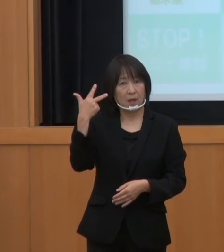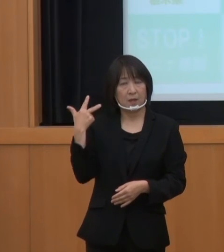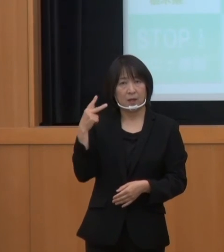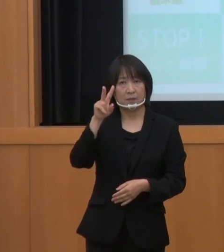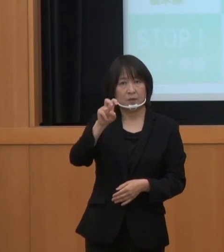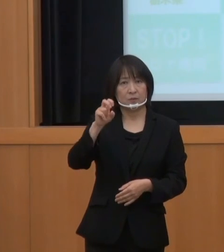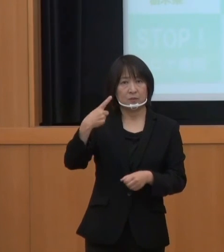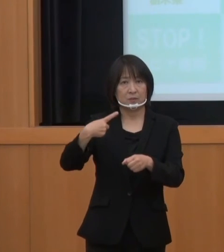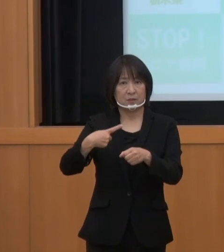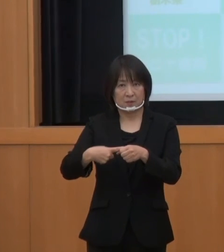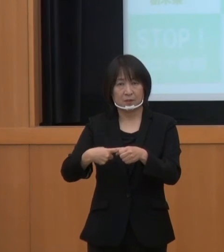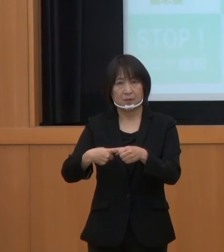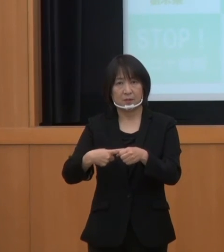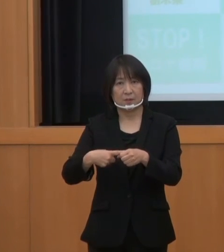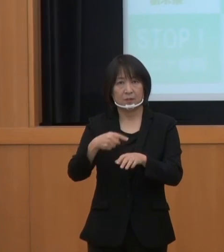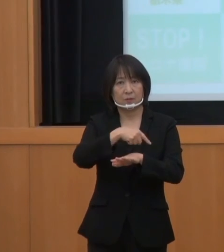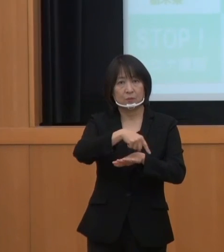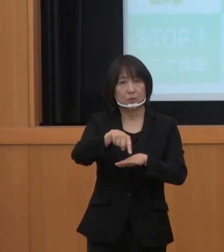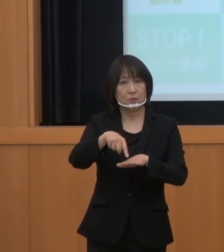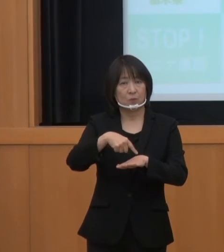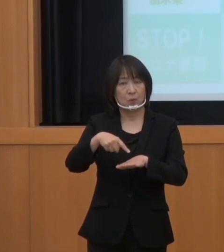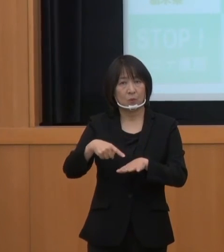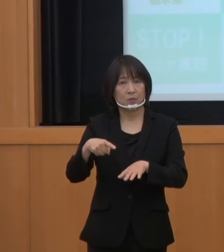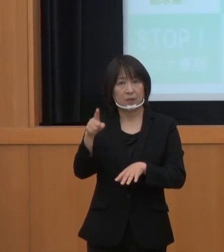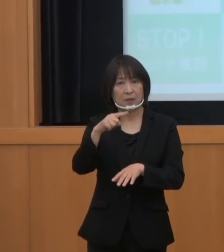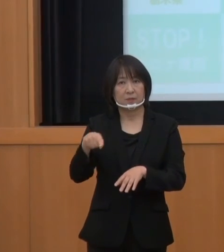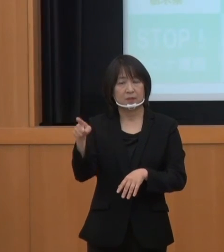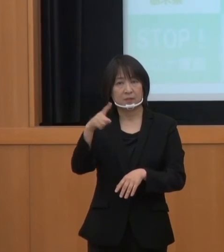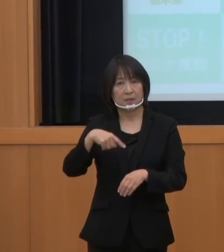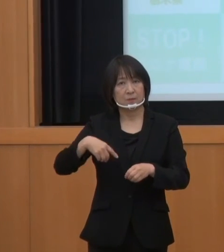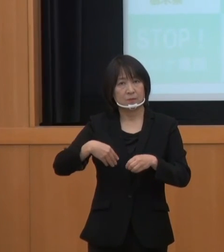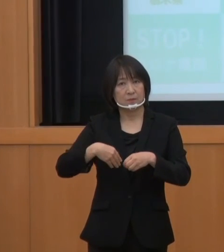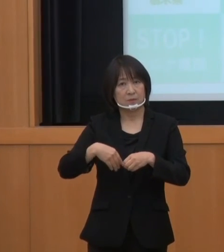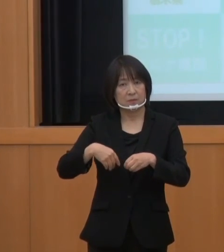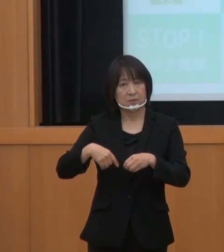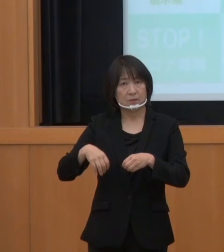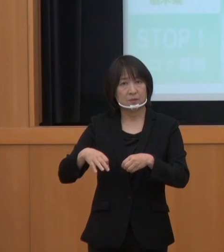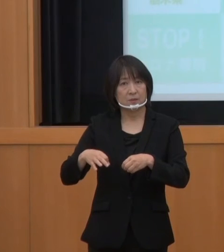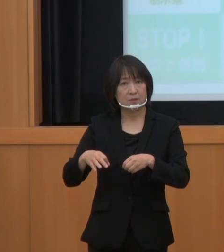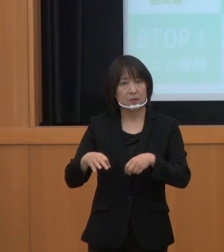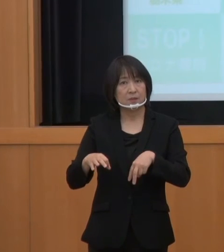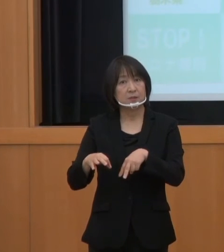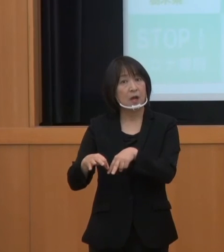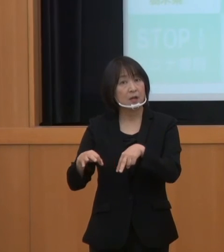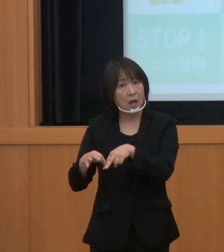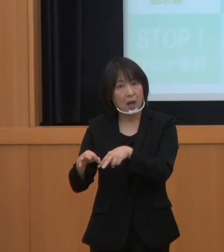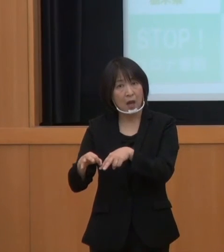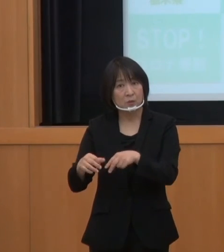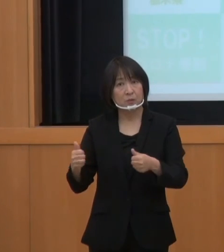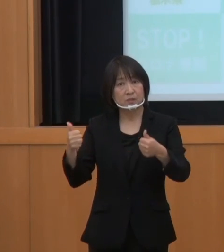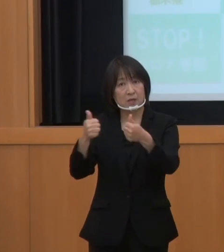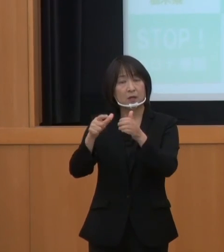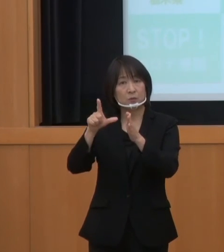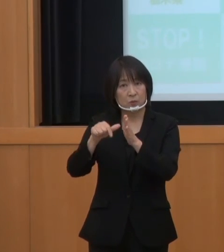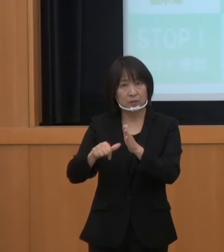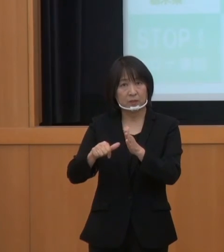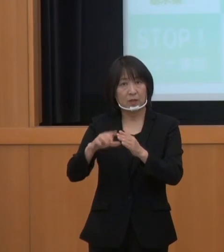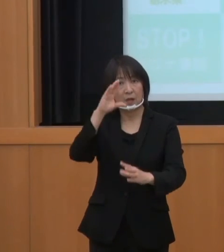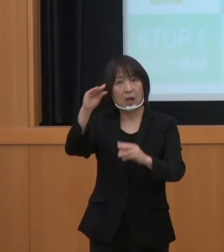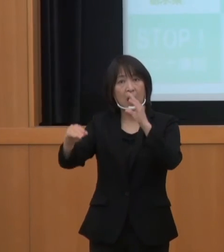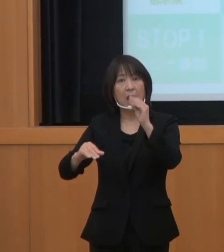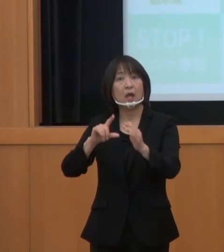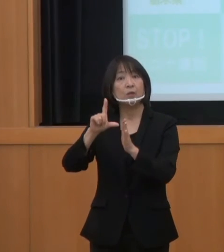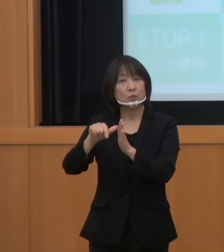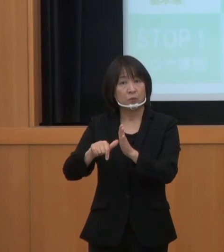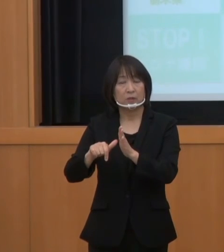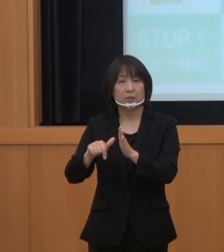日の栃木 SC の関西スタジアムでの試合の後に、その駐車場で生産に時間がかかるようにして、まあ、大